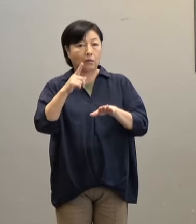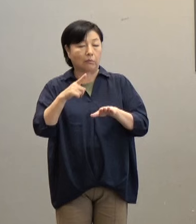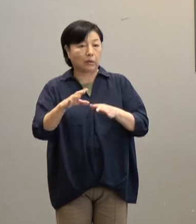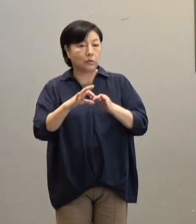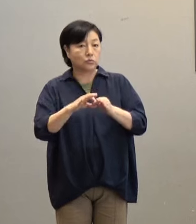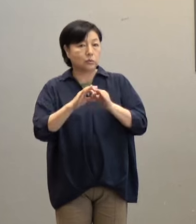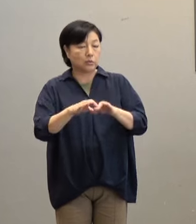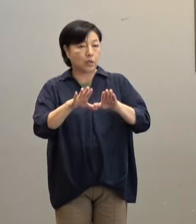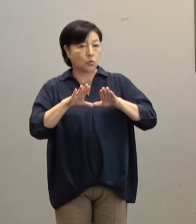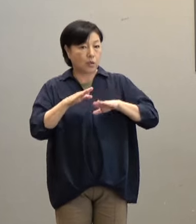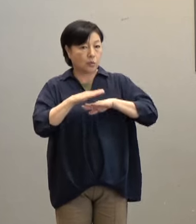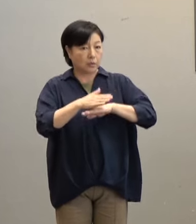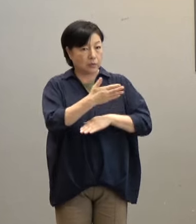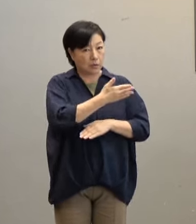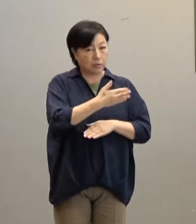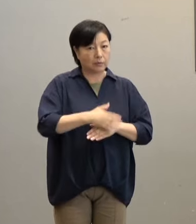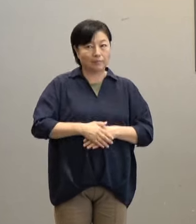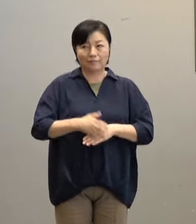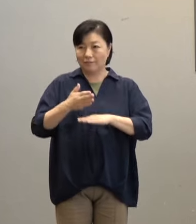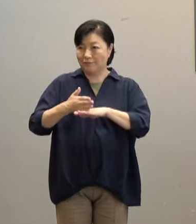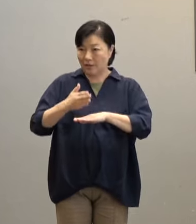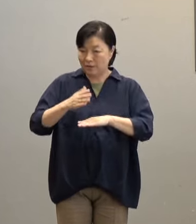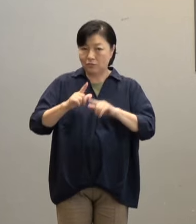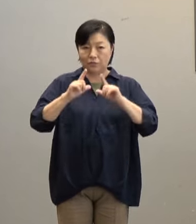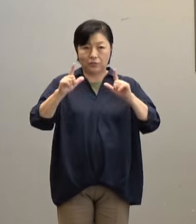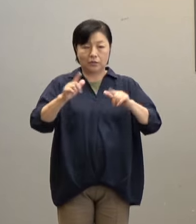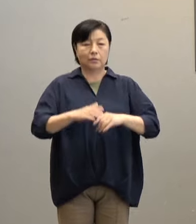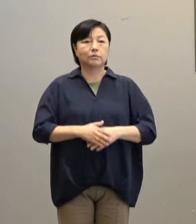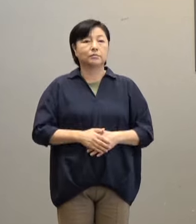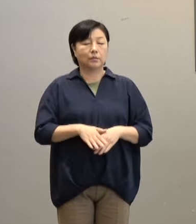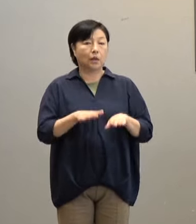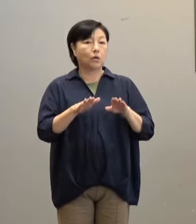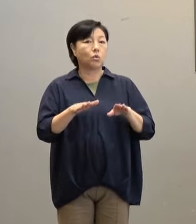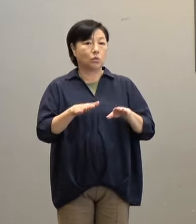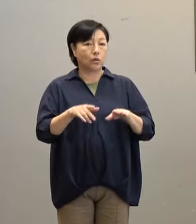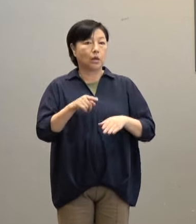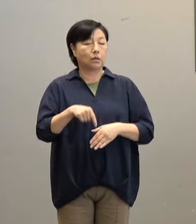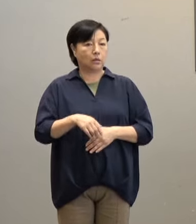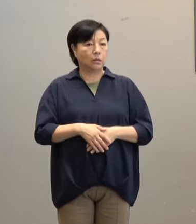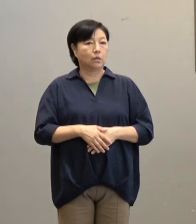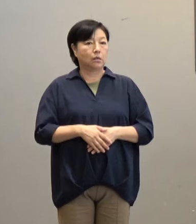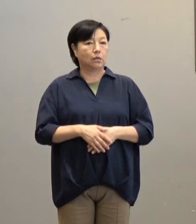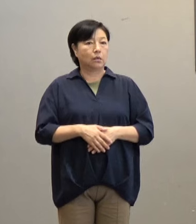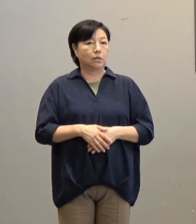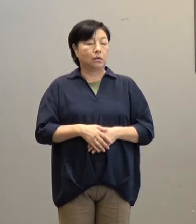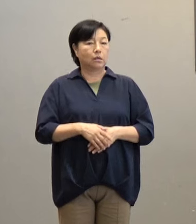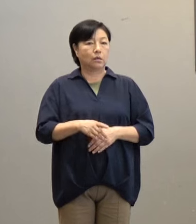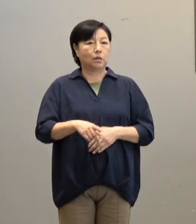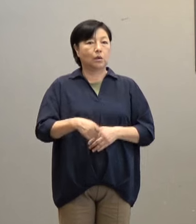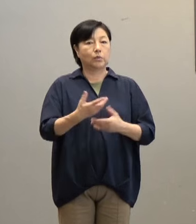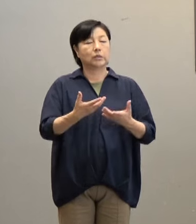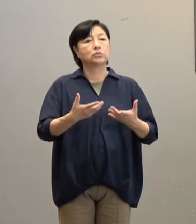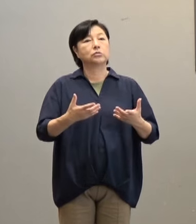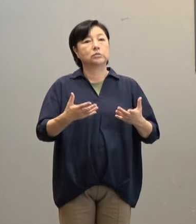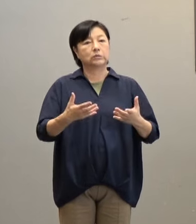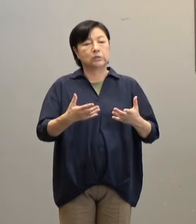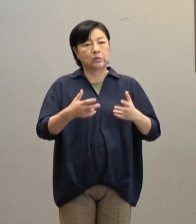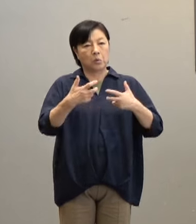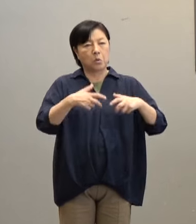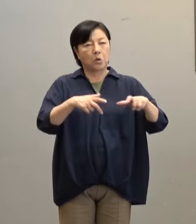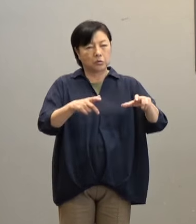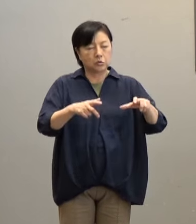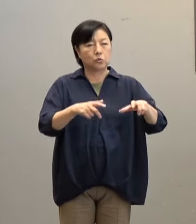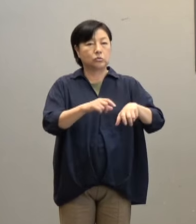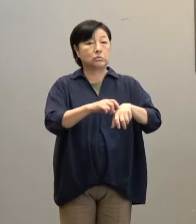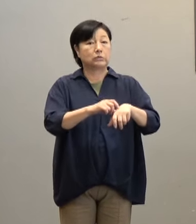められているかお願いします。 はい、ありがとうございます。今回ですね、この野生の鳥獣肉であったりキノコ